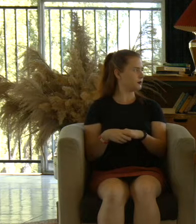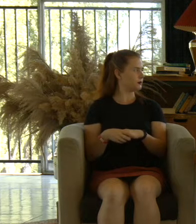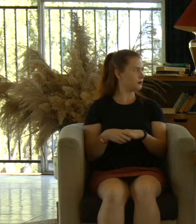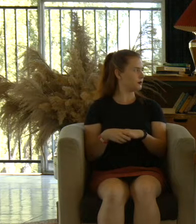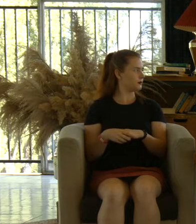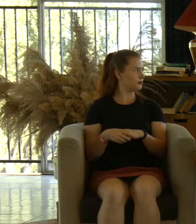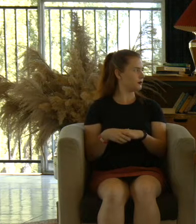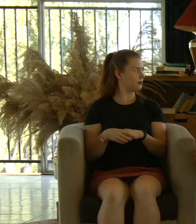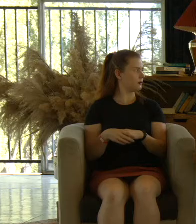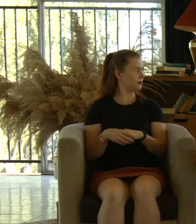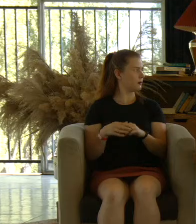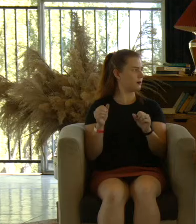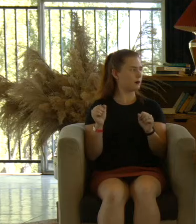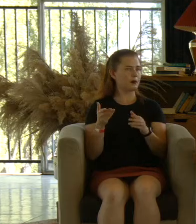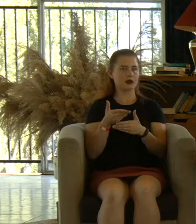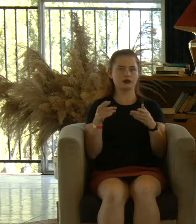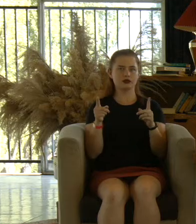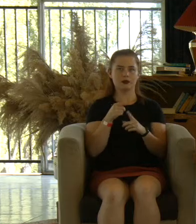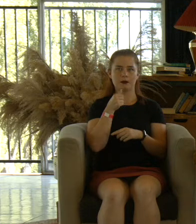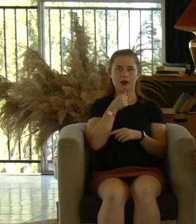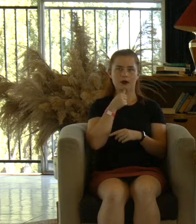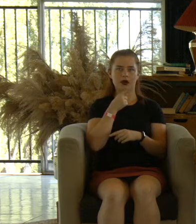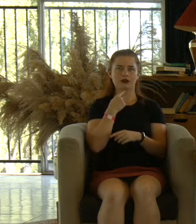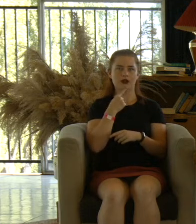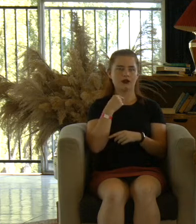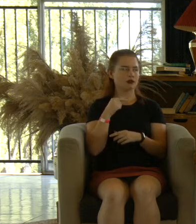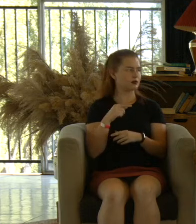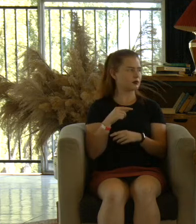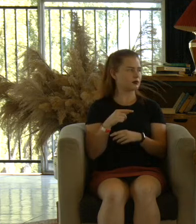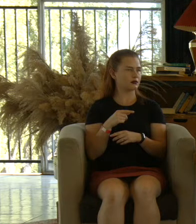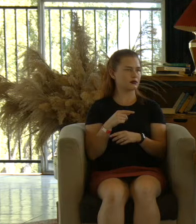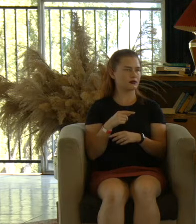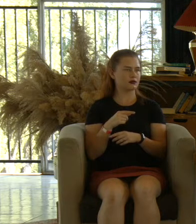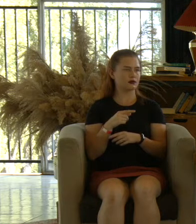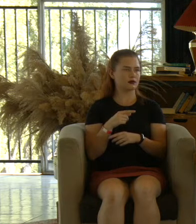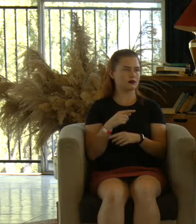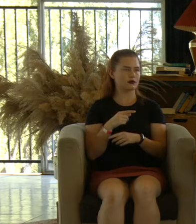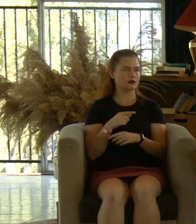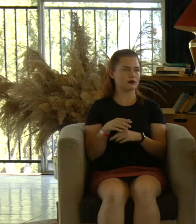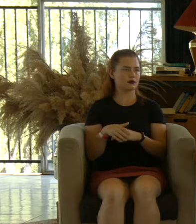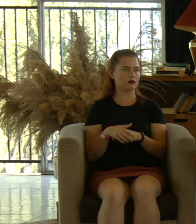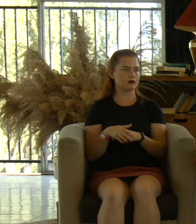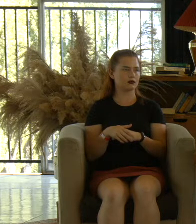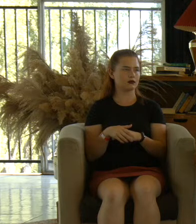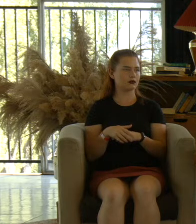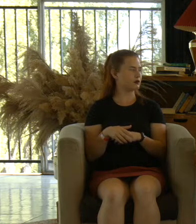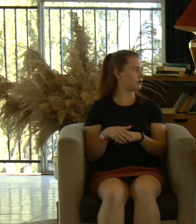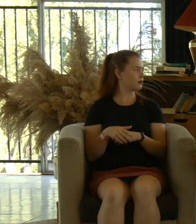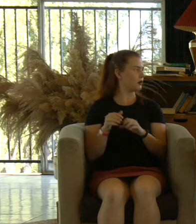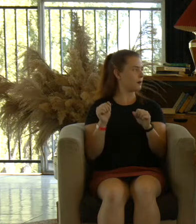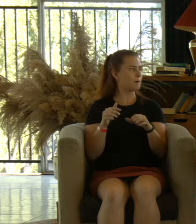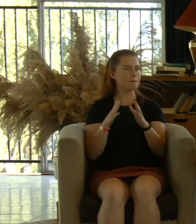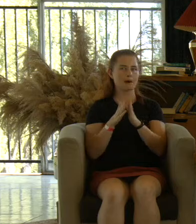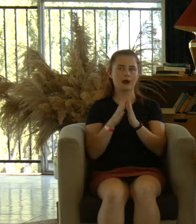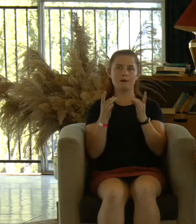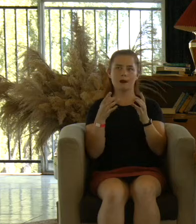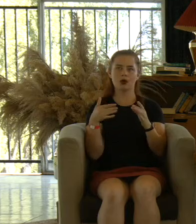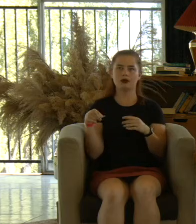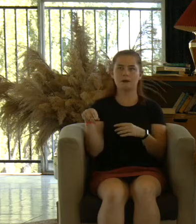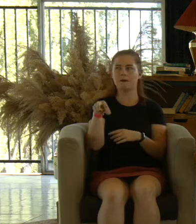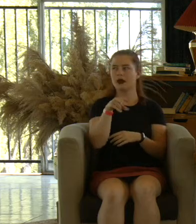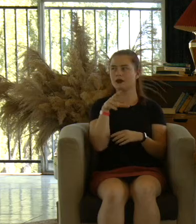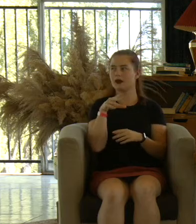Так, а мы, чтобы попробовать красное, должны, получается, вернуть бокалы, но бокалы нужно не перепутать, как бы, да? А можно просить, наверное, просто пройтись